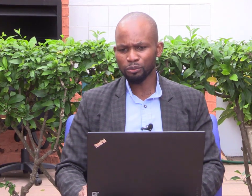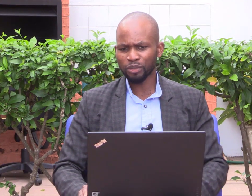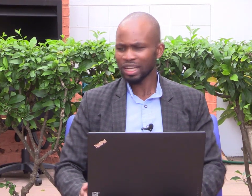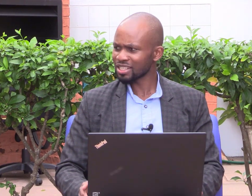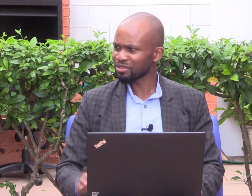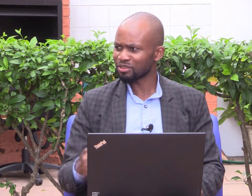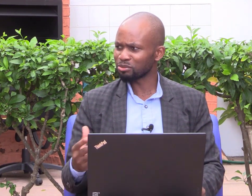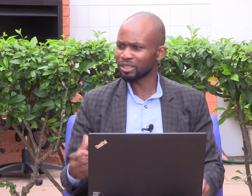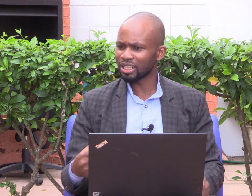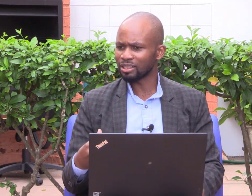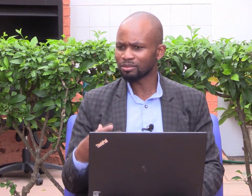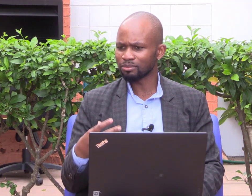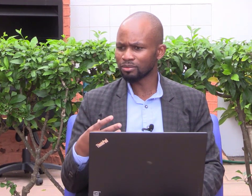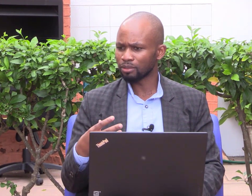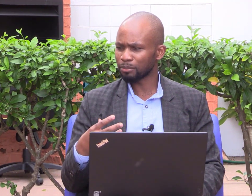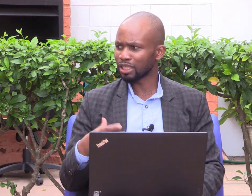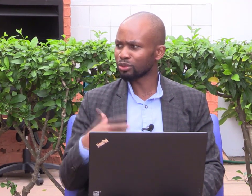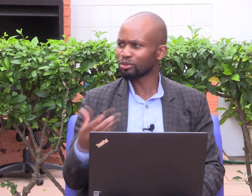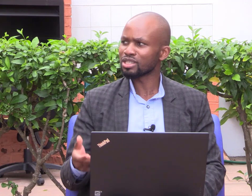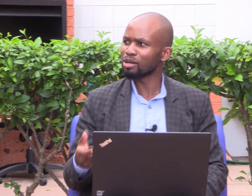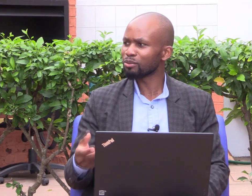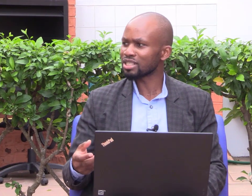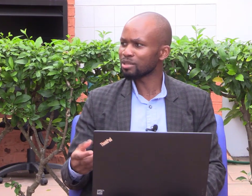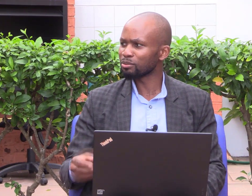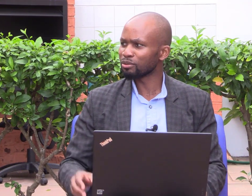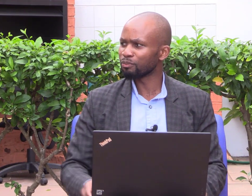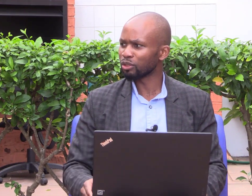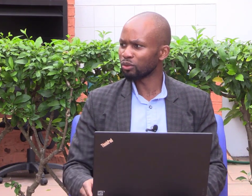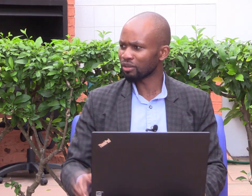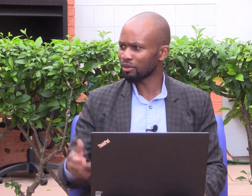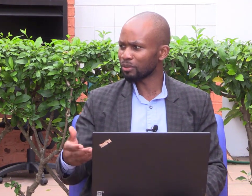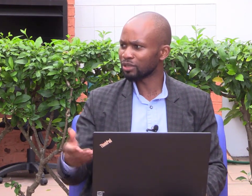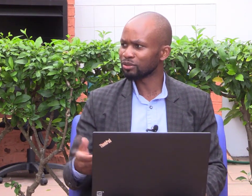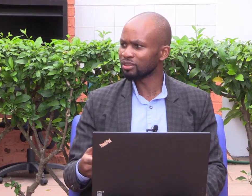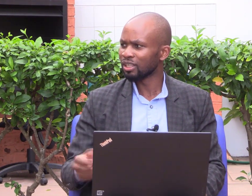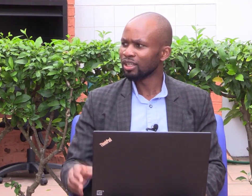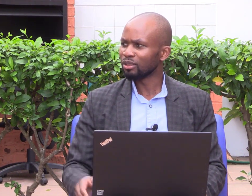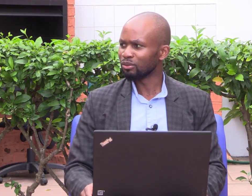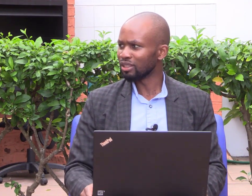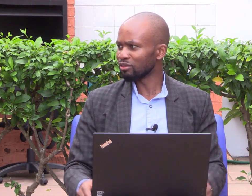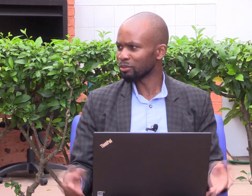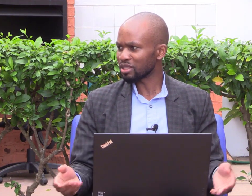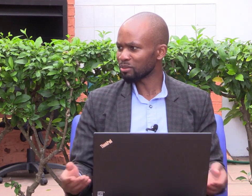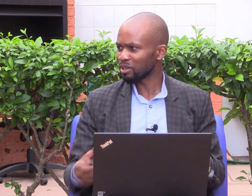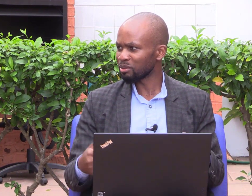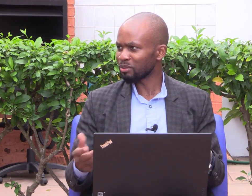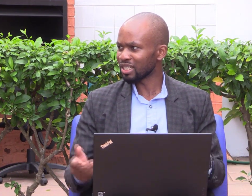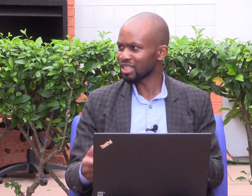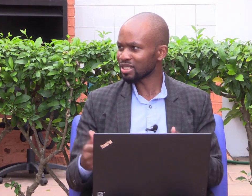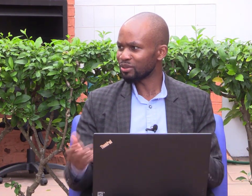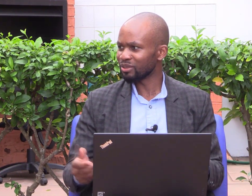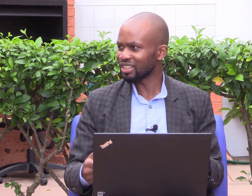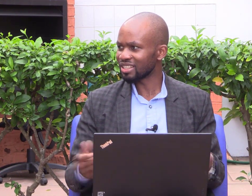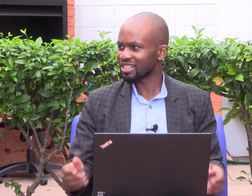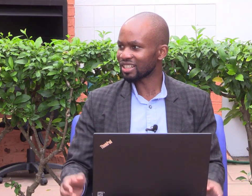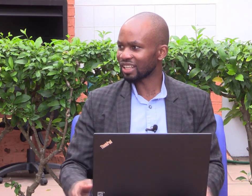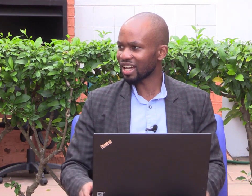O que acha, Felizmina, pela introdução, por exemplo, do alfabeto no livro, por exemplo, da primeira, segunda, terceira